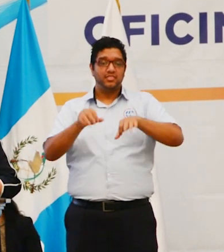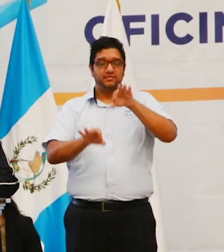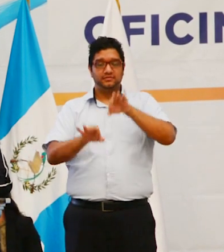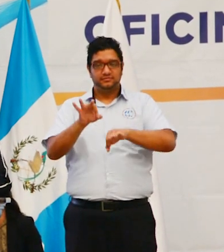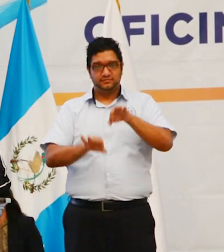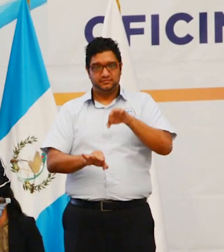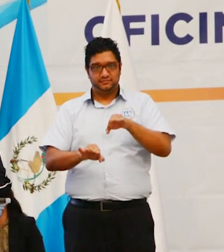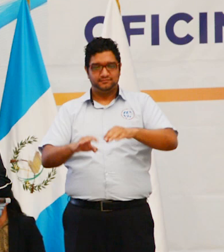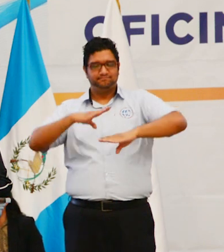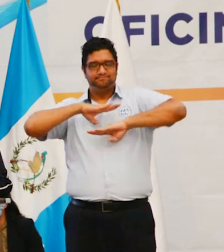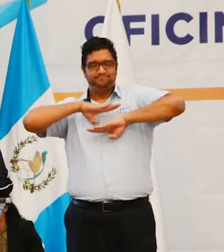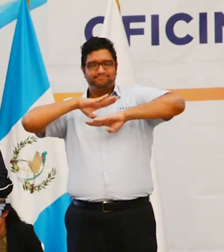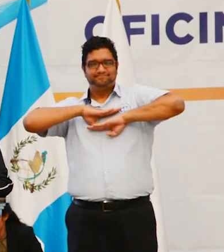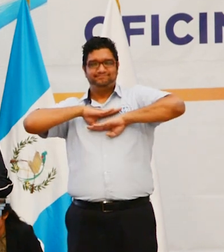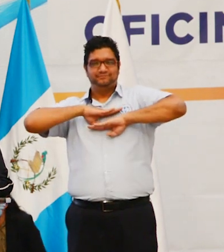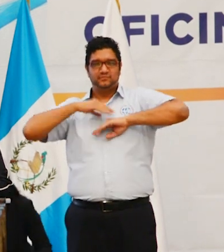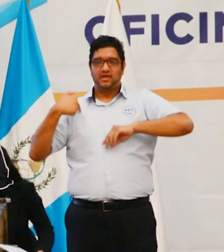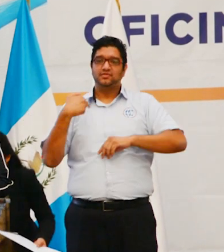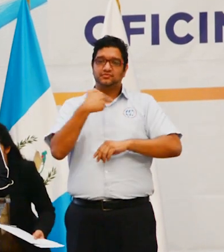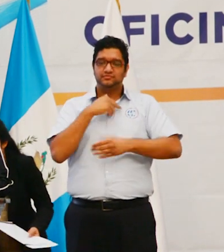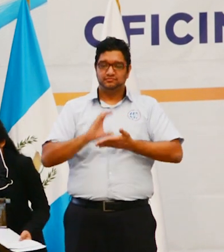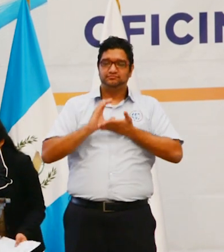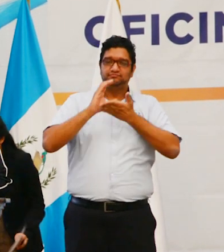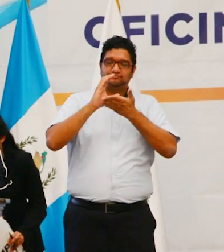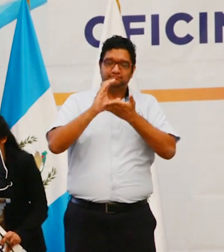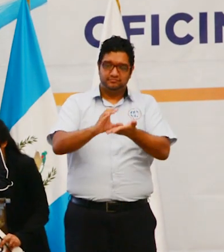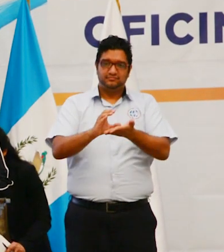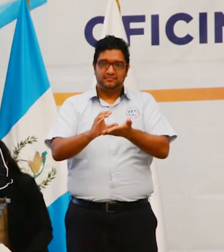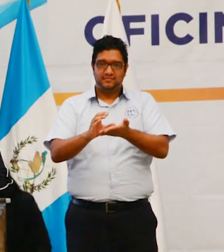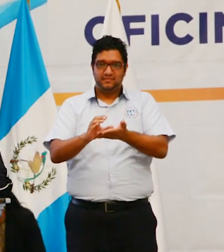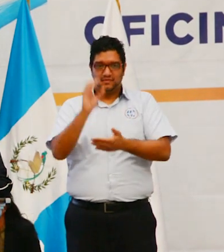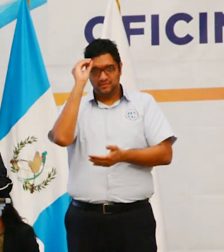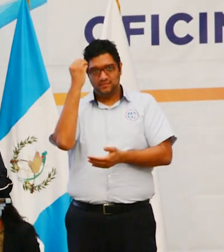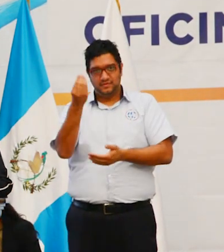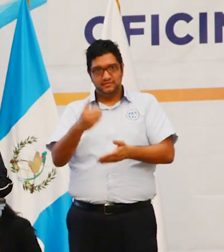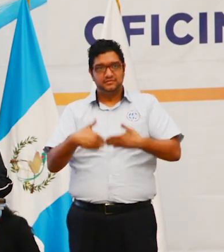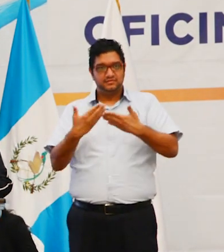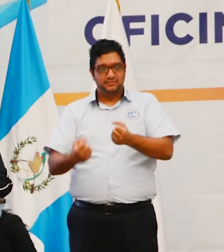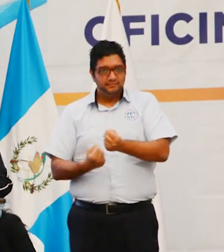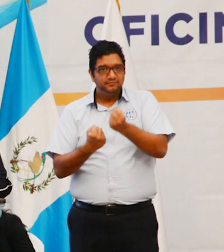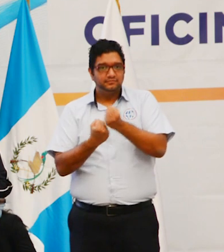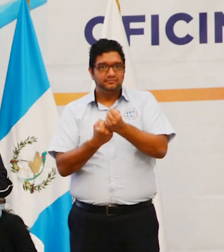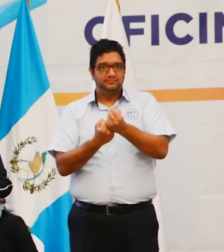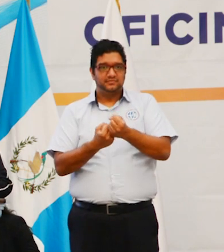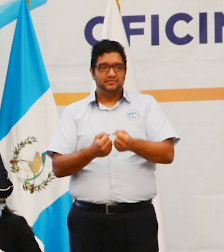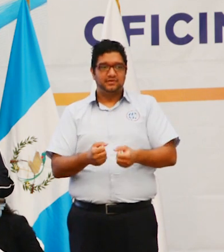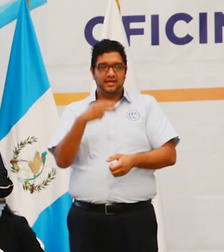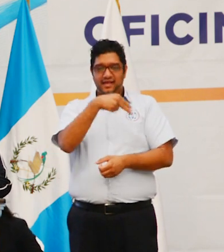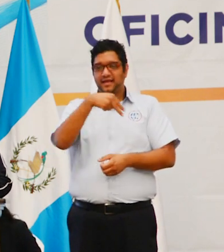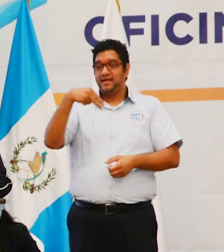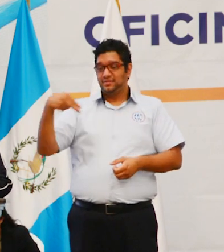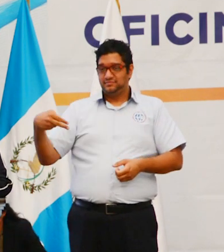justicia. Y nos llena de satisfacción que contribuimos a bautizar esta criatura, ya que aportamos en el nombre que se le colocó, que